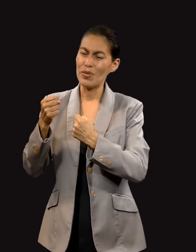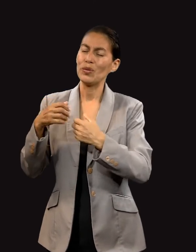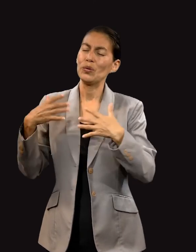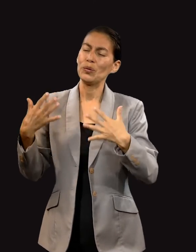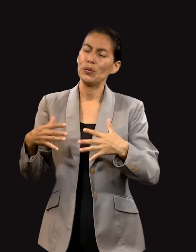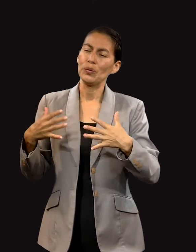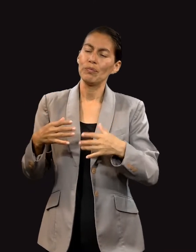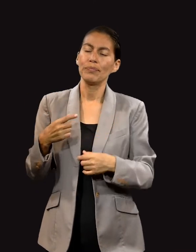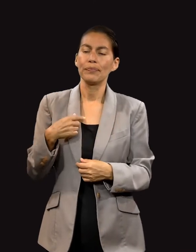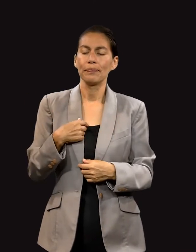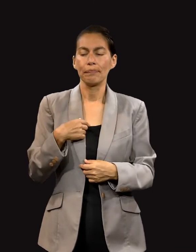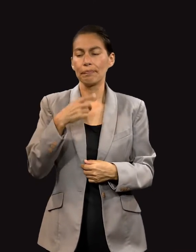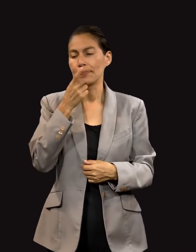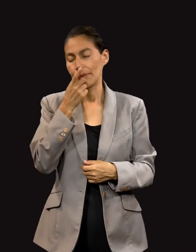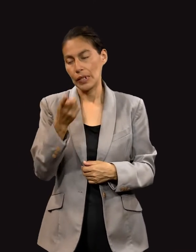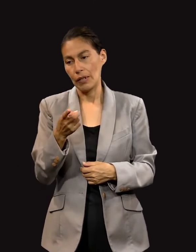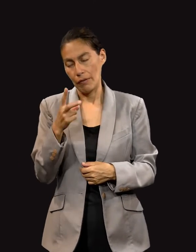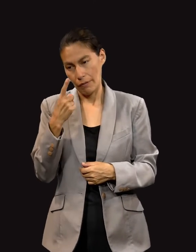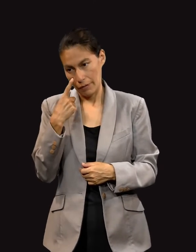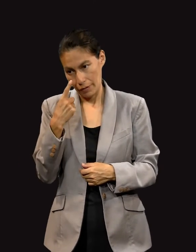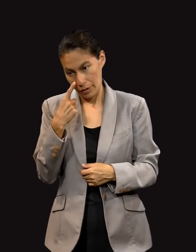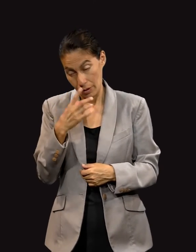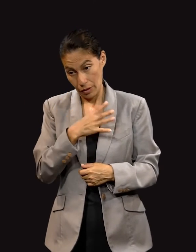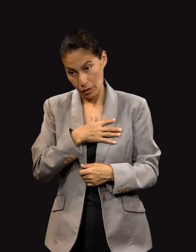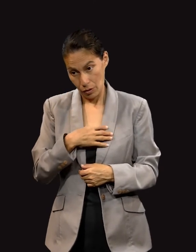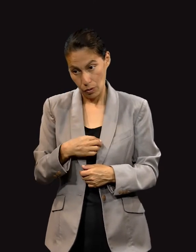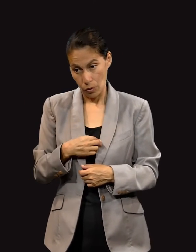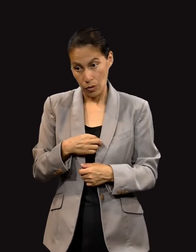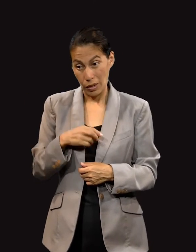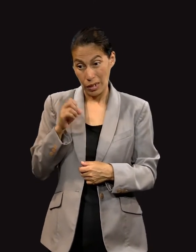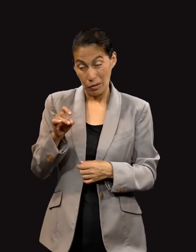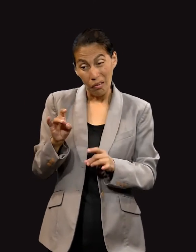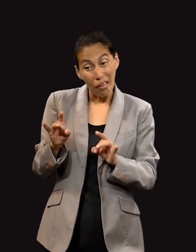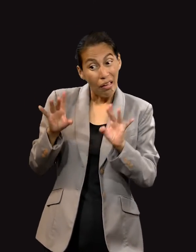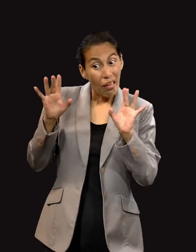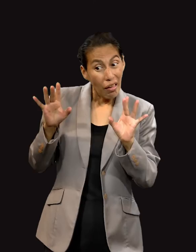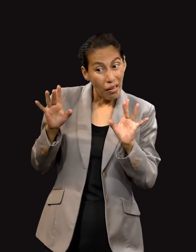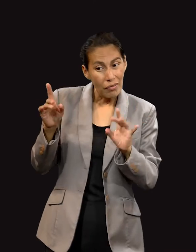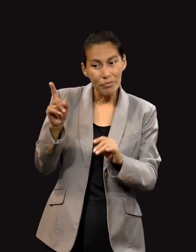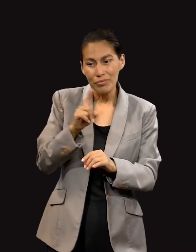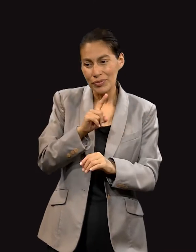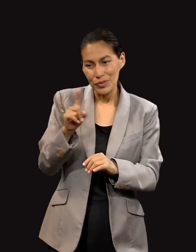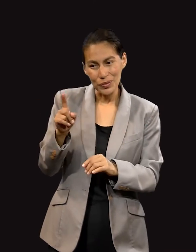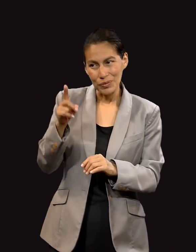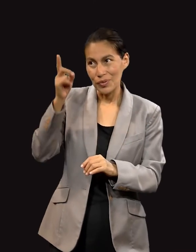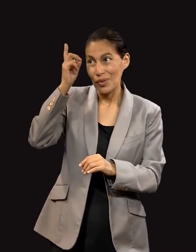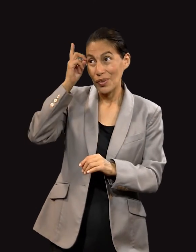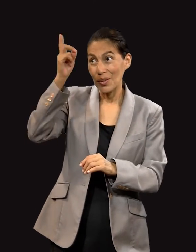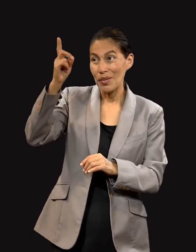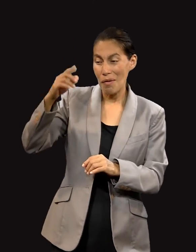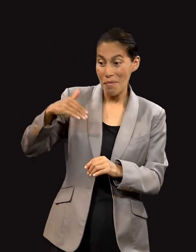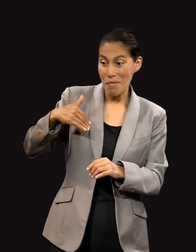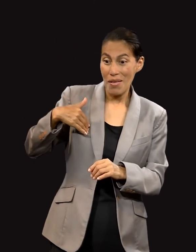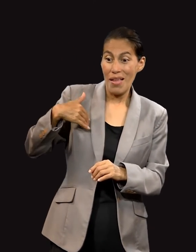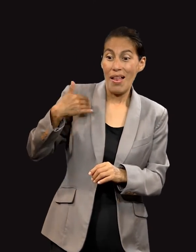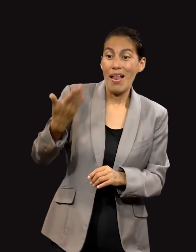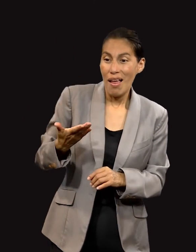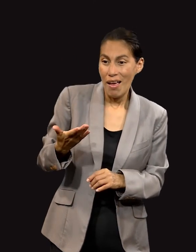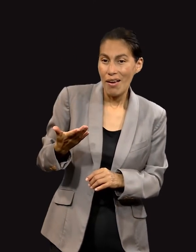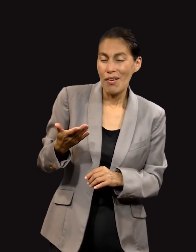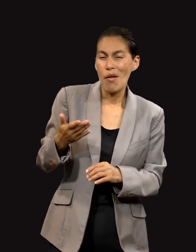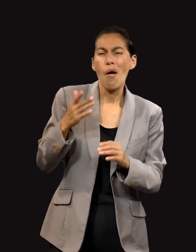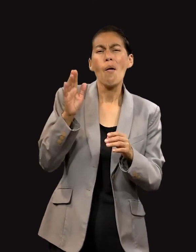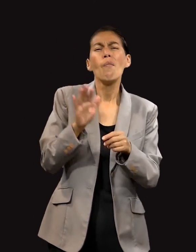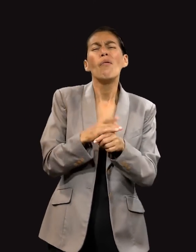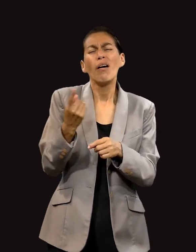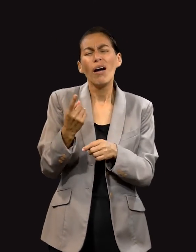precisamente eso. Mira, hijo, esto no es casualidad. Dios hizo un milagro en